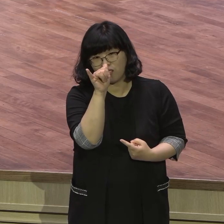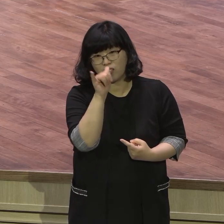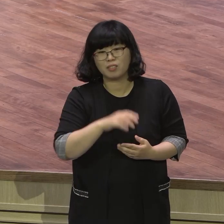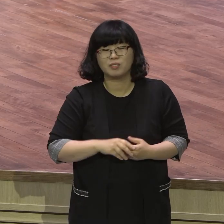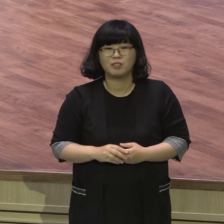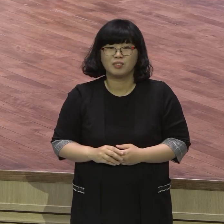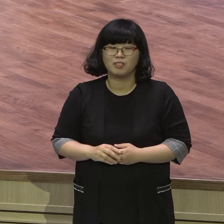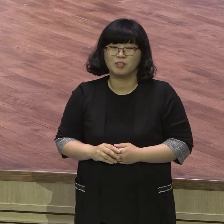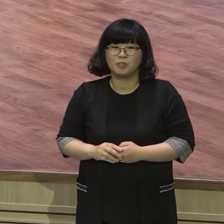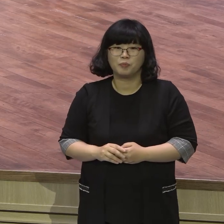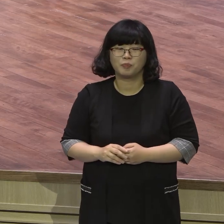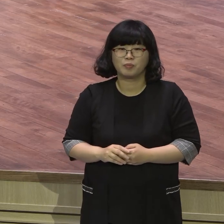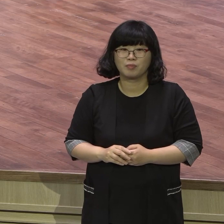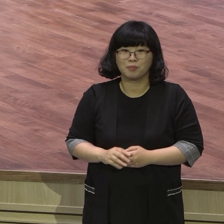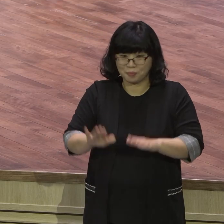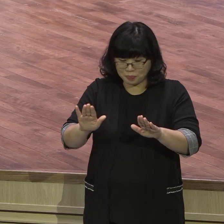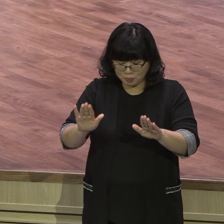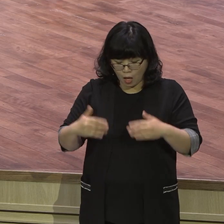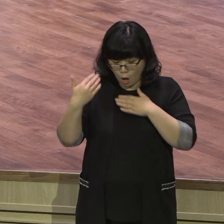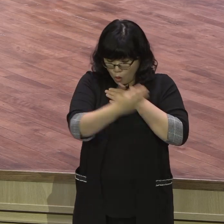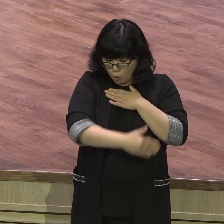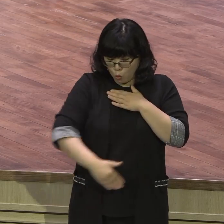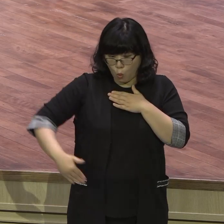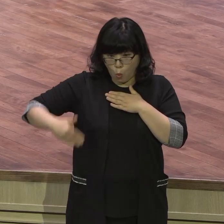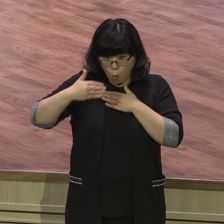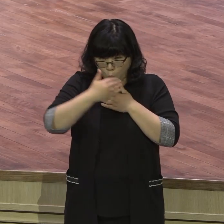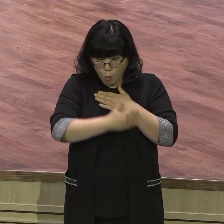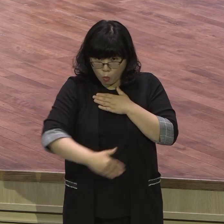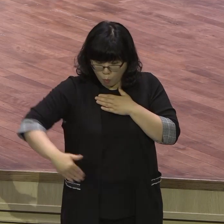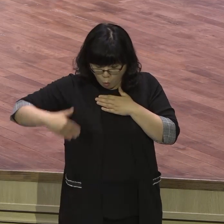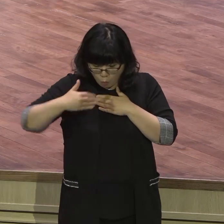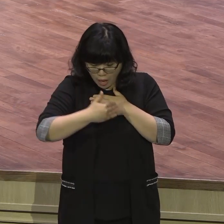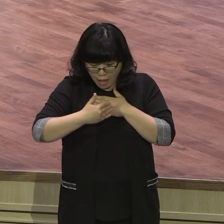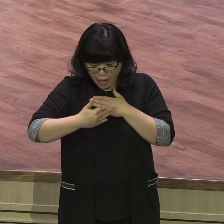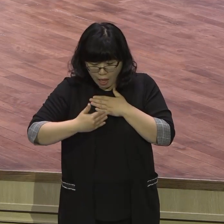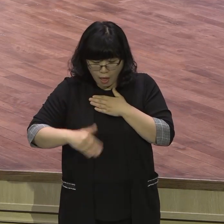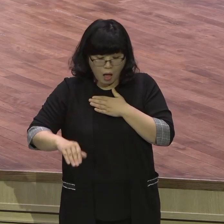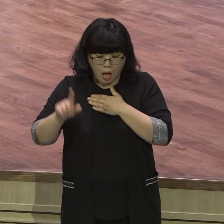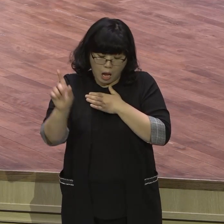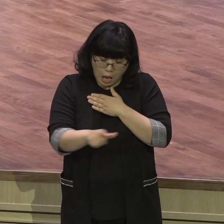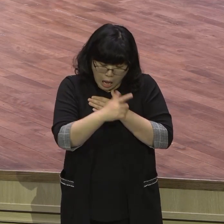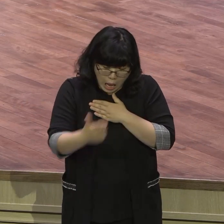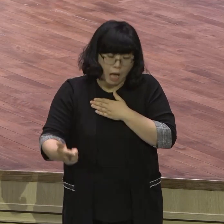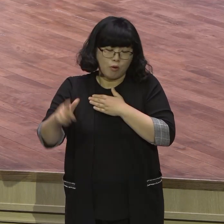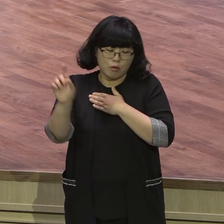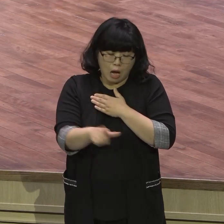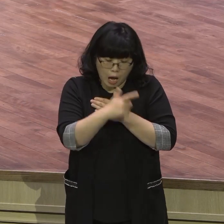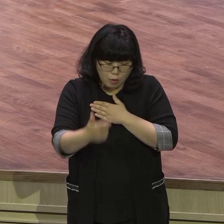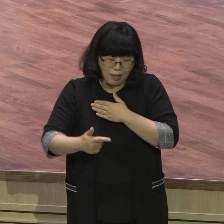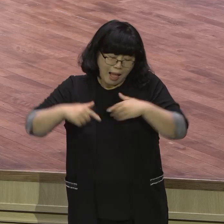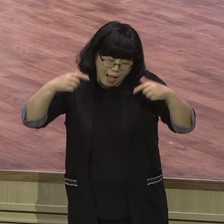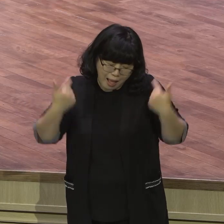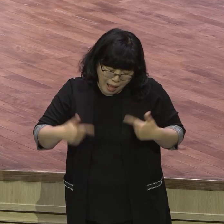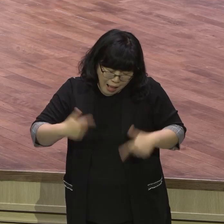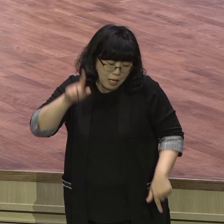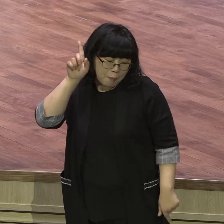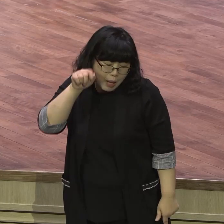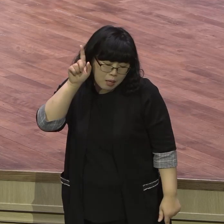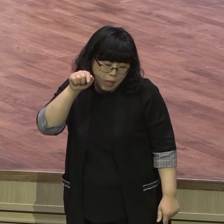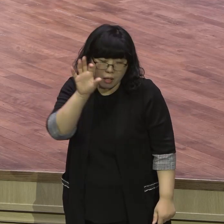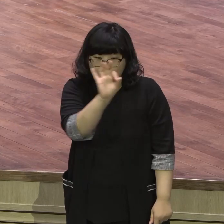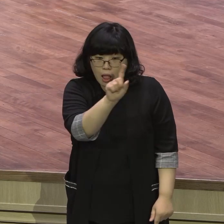생기는 암균이 내 몸에 생기는 암균이 수십만이 생겨요 근데 왜 암 안 걸리냐 건강한 사람은 안